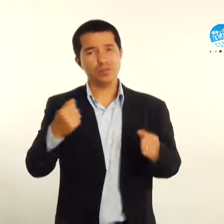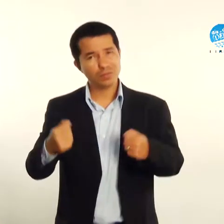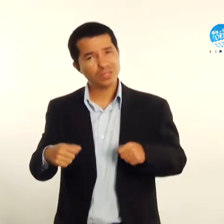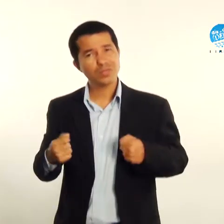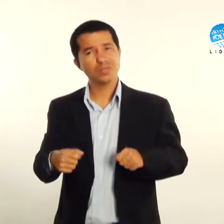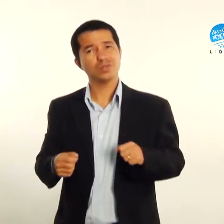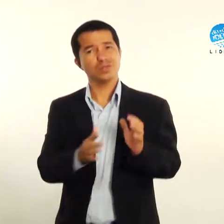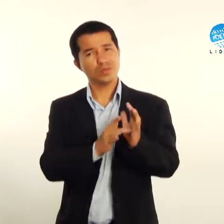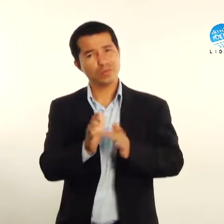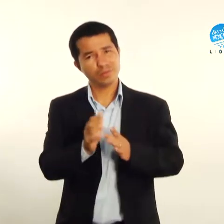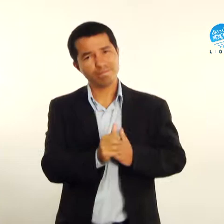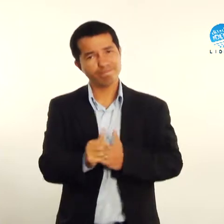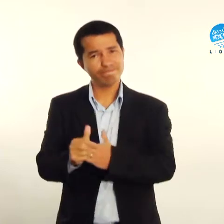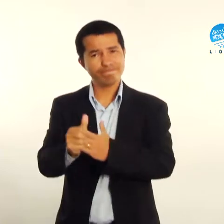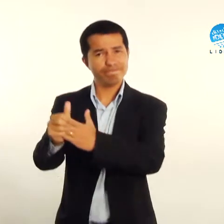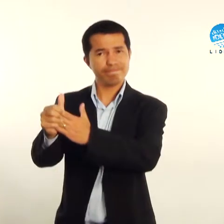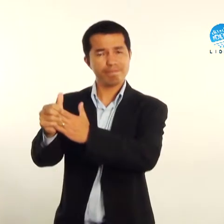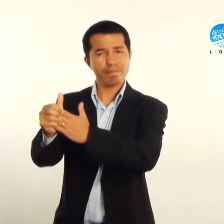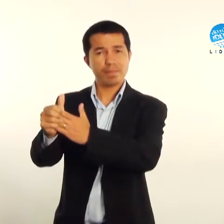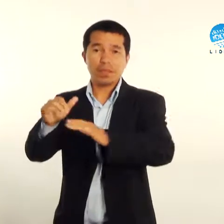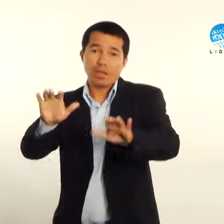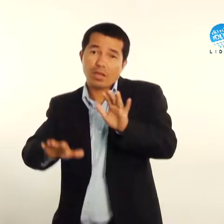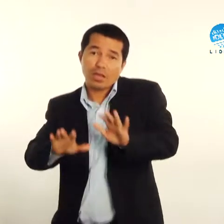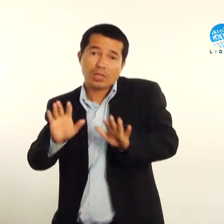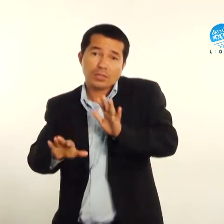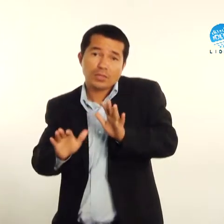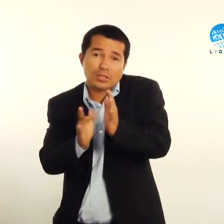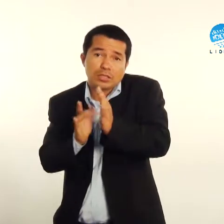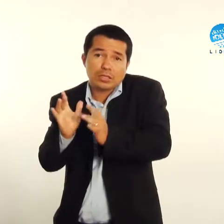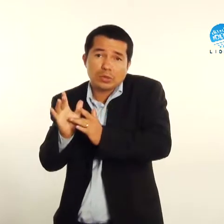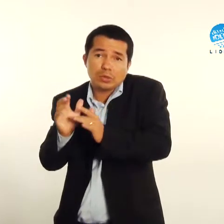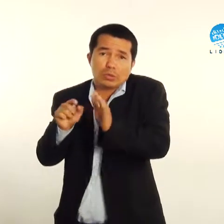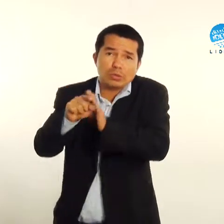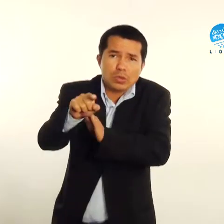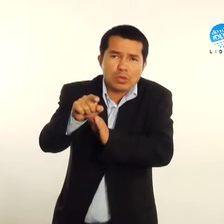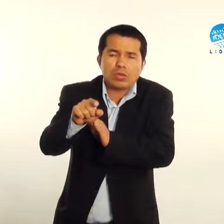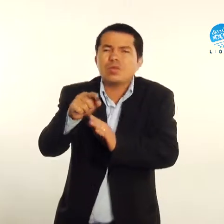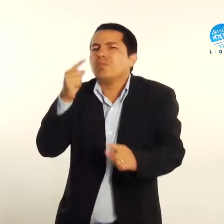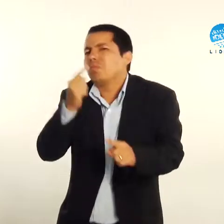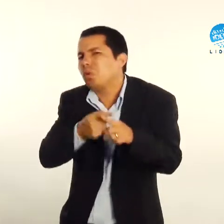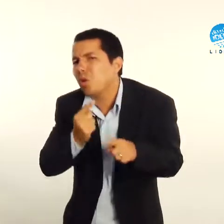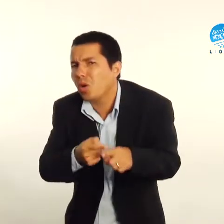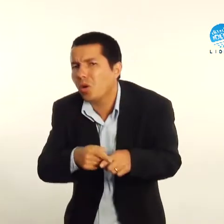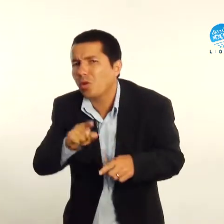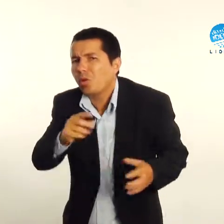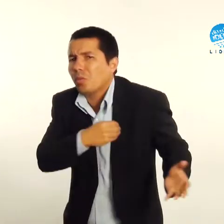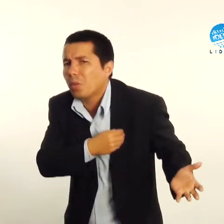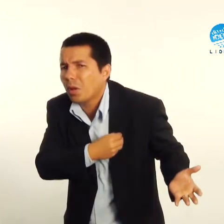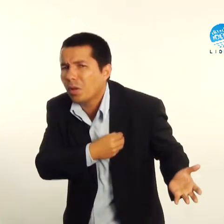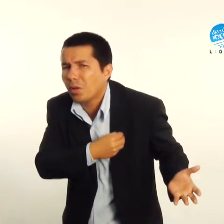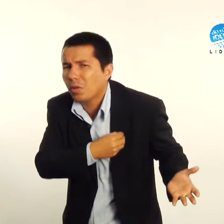meu pai, por quê? Eu vou dizer, não sei. Eu só posso pedir perdão porque eu não sei